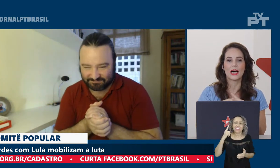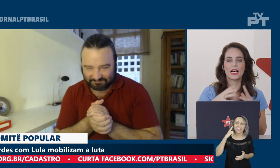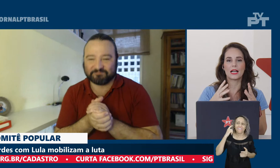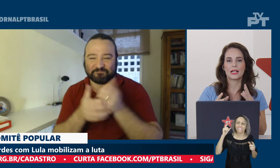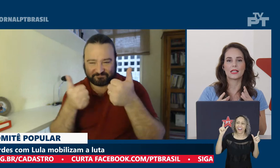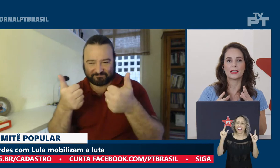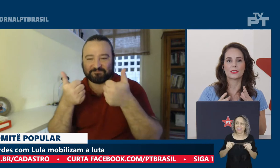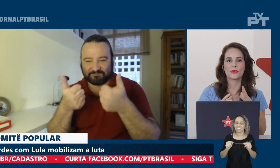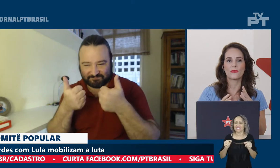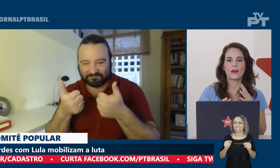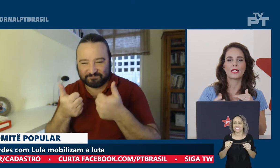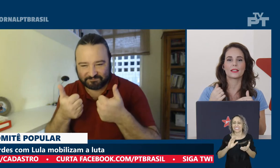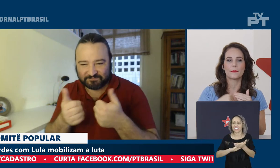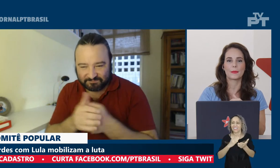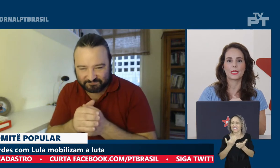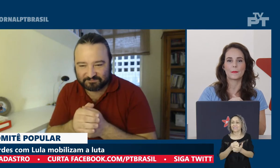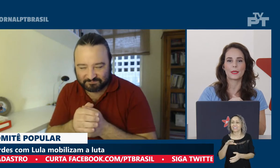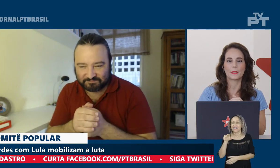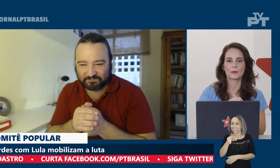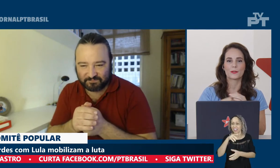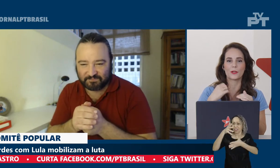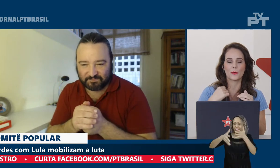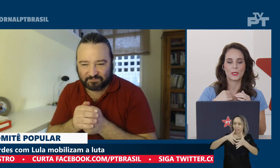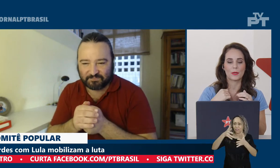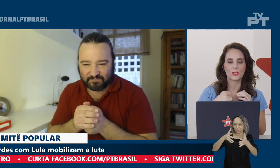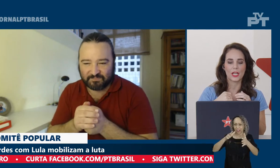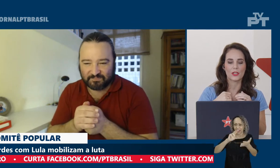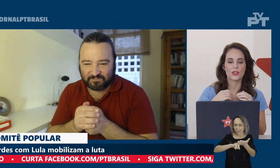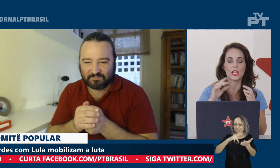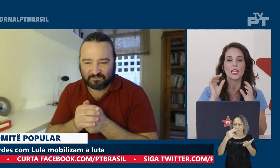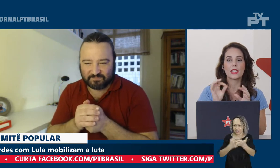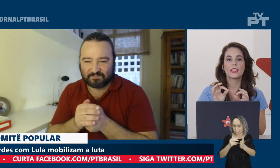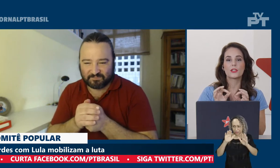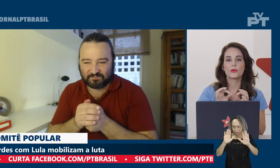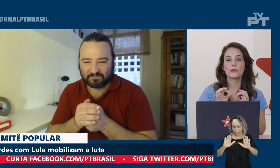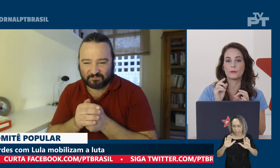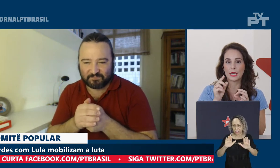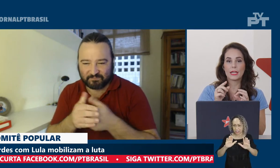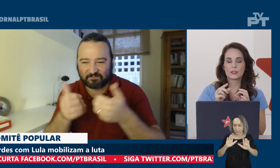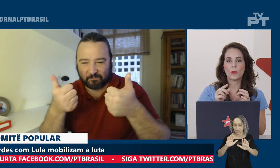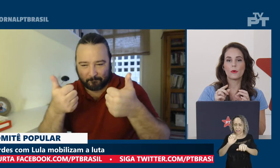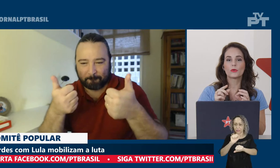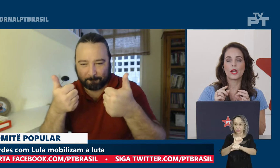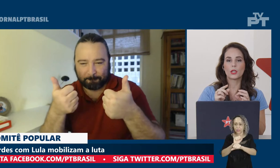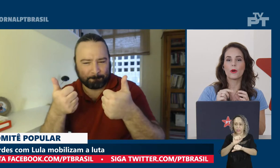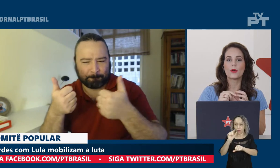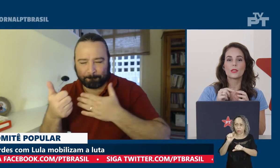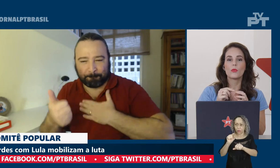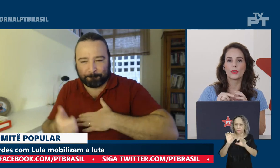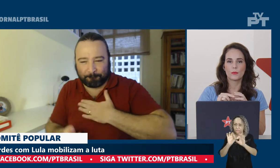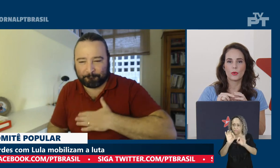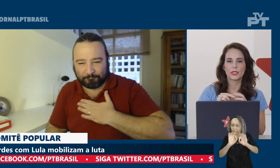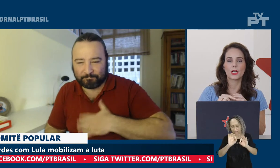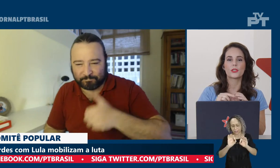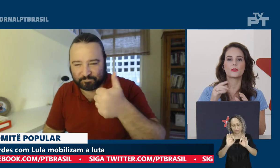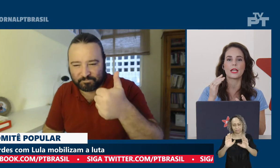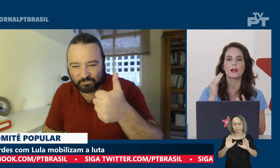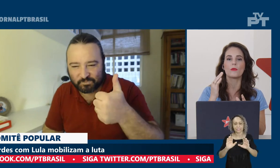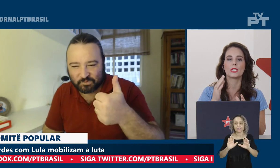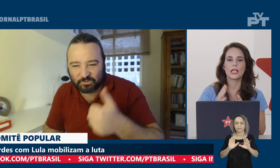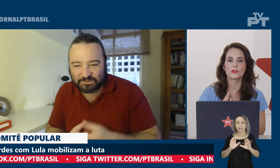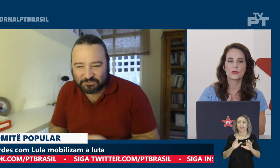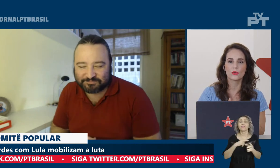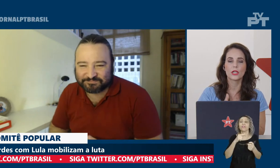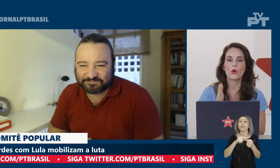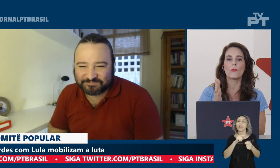interpretando a sua fala para o som aqui para a gente. Deixa eu só pontuar aqui uma coisa muito importante, né?